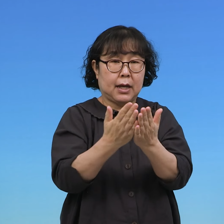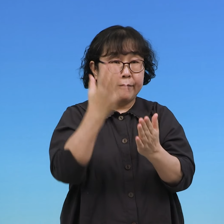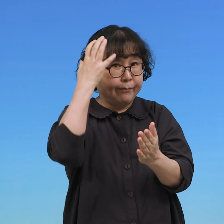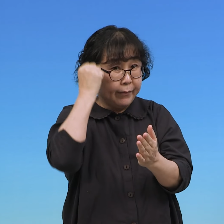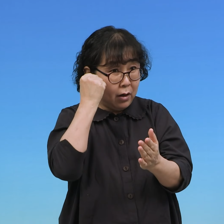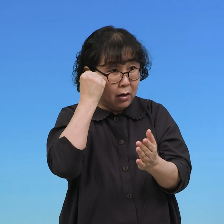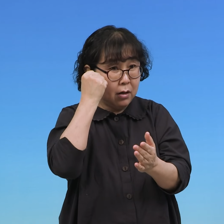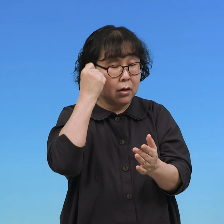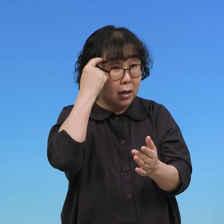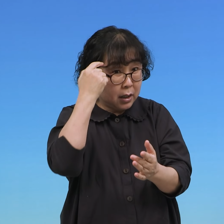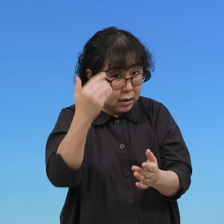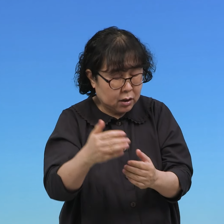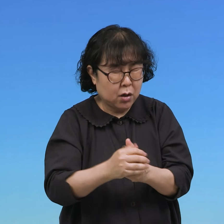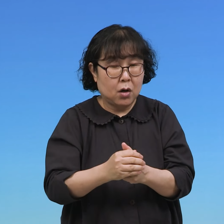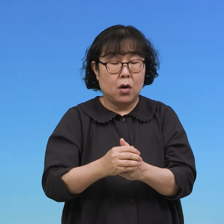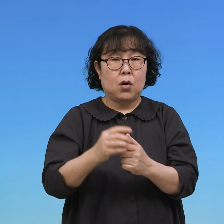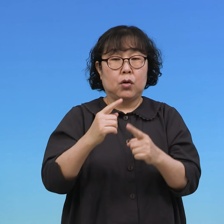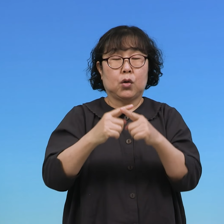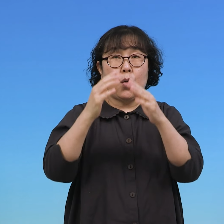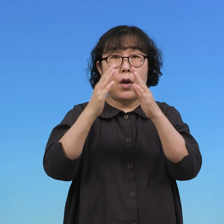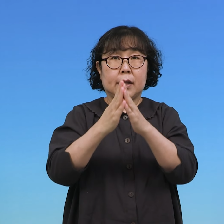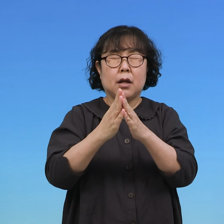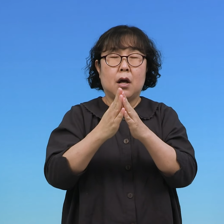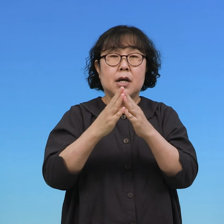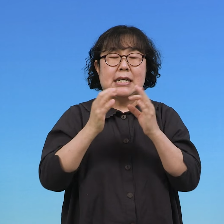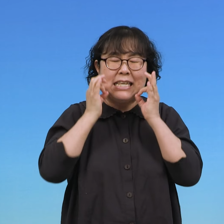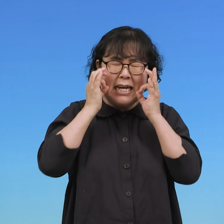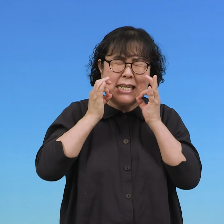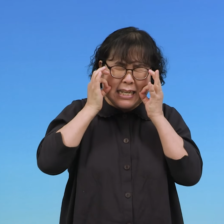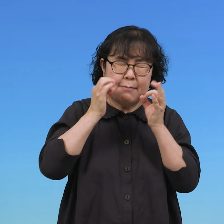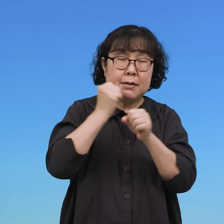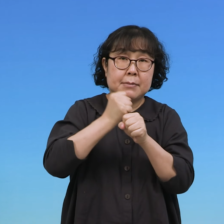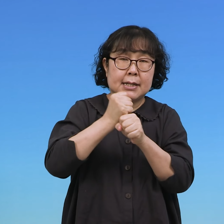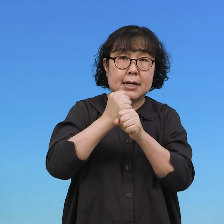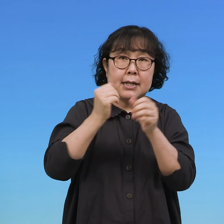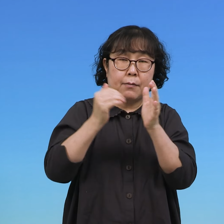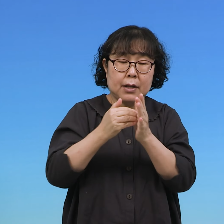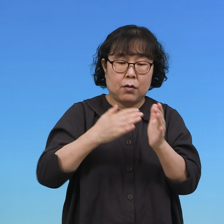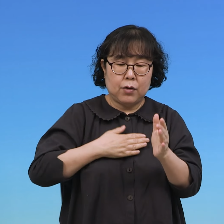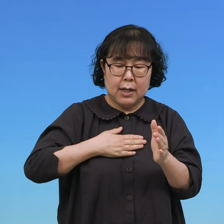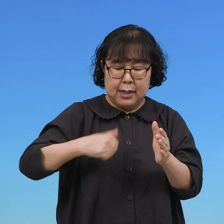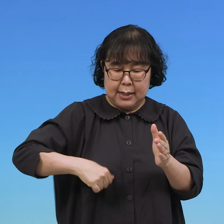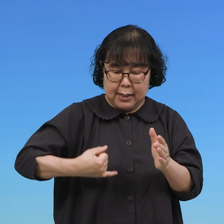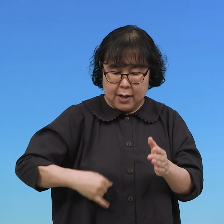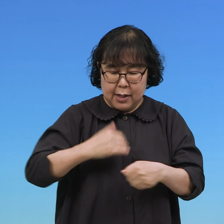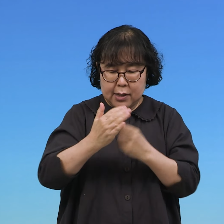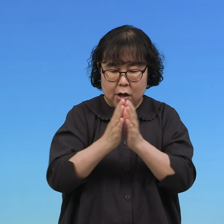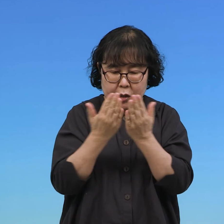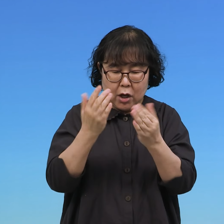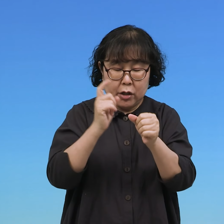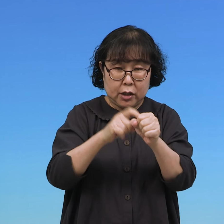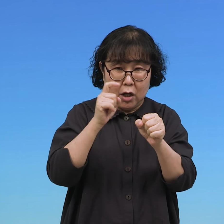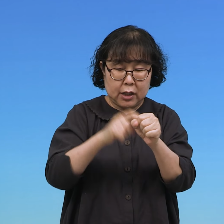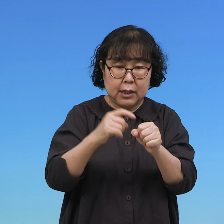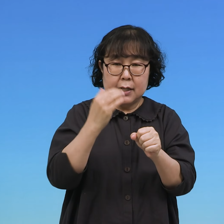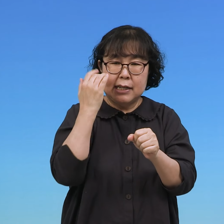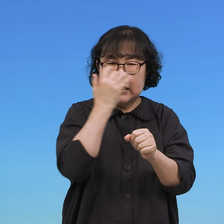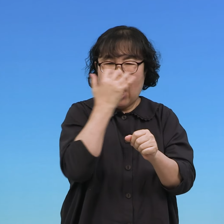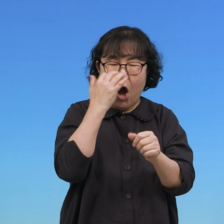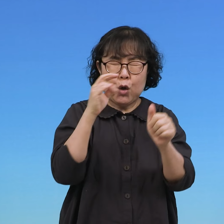우리 교회에서 수년 동안 정말 심려를 기울였지 않습니까? 우리 자녀 성경적 성교육 시리즈,